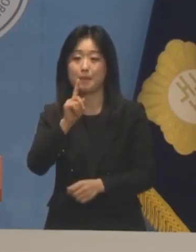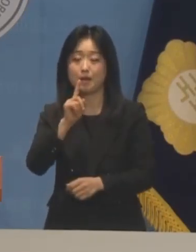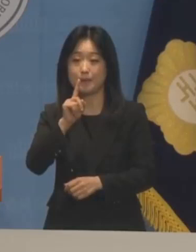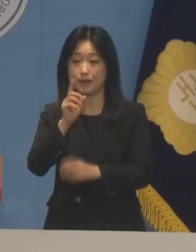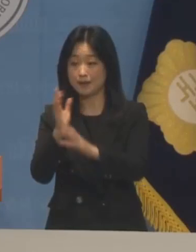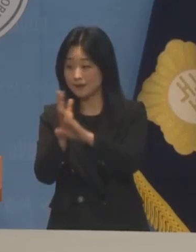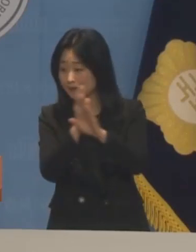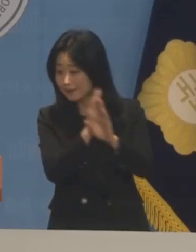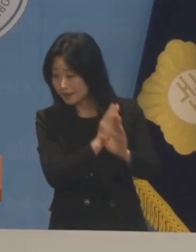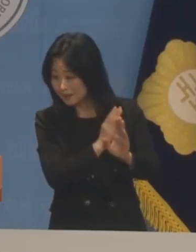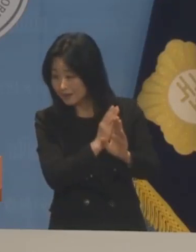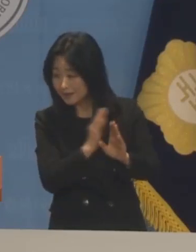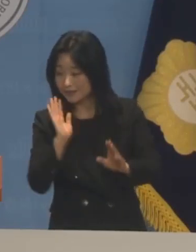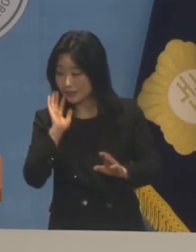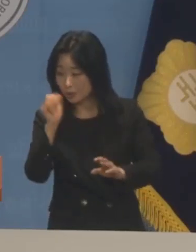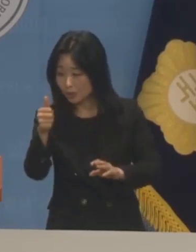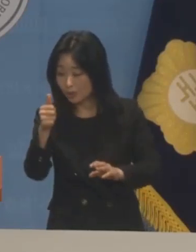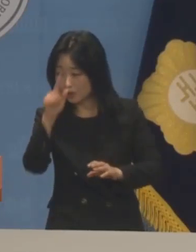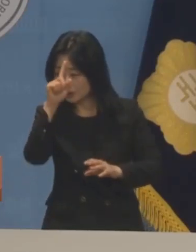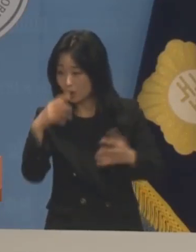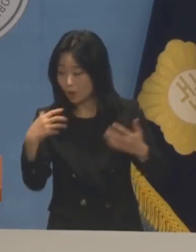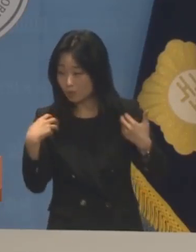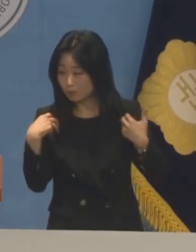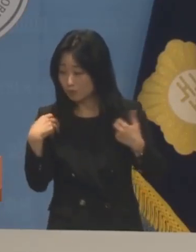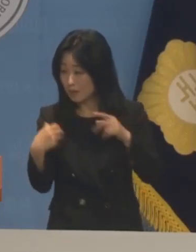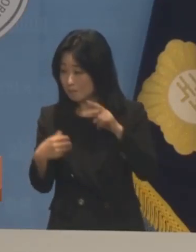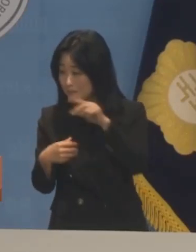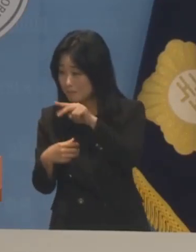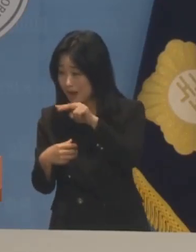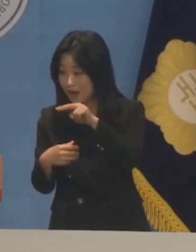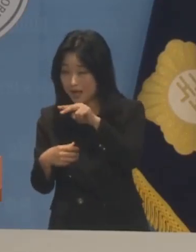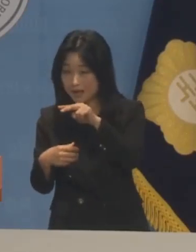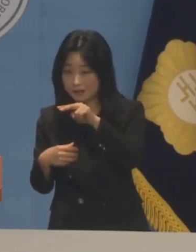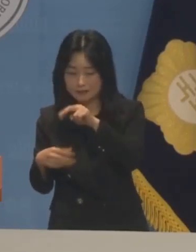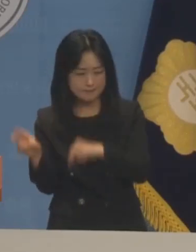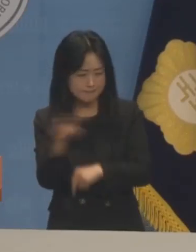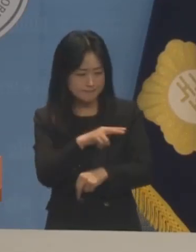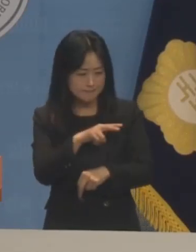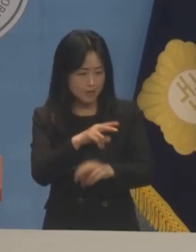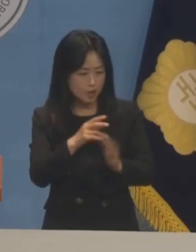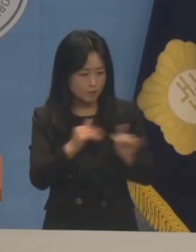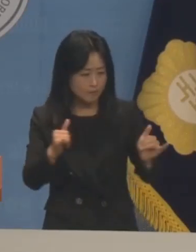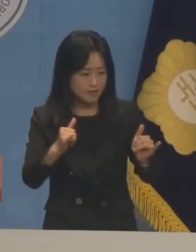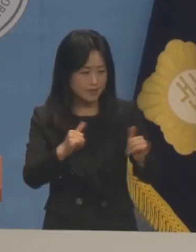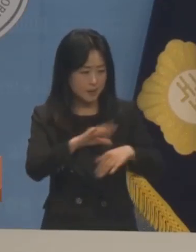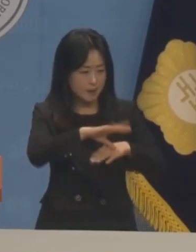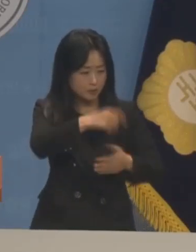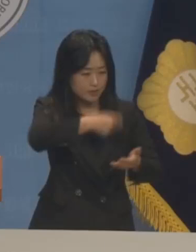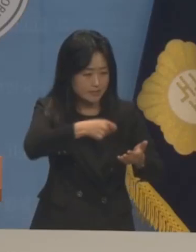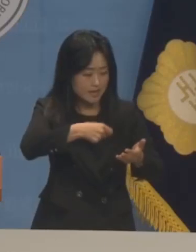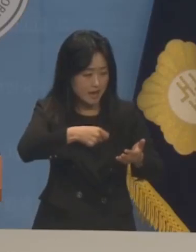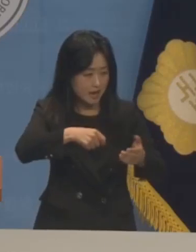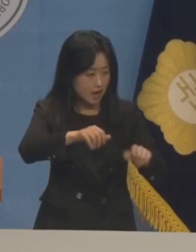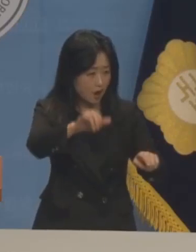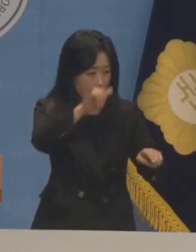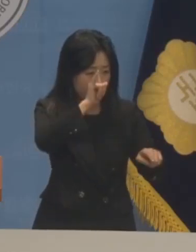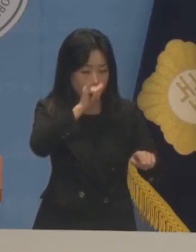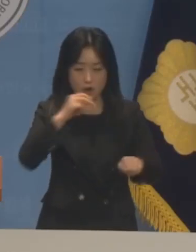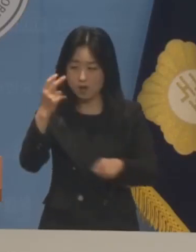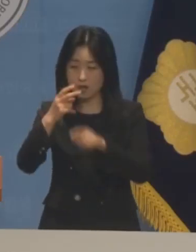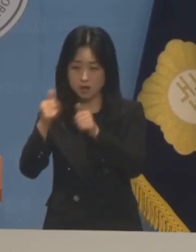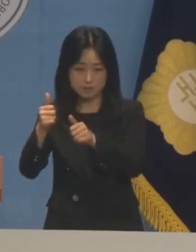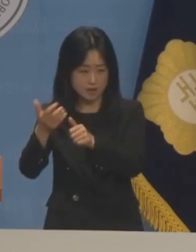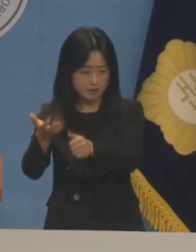실제로는 대통령과 정권의 비판적인 언론이나 국민에 대해서는 검찰권을